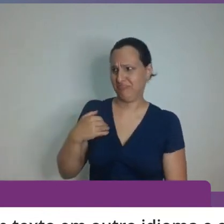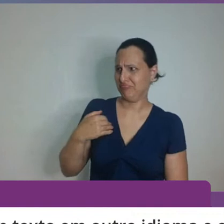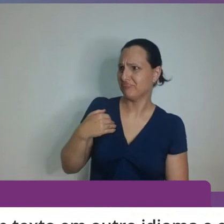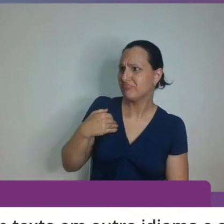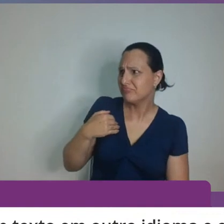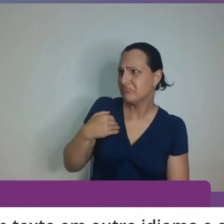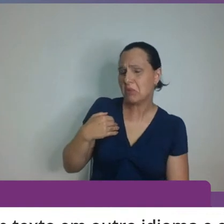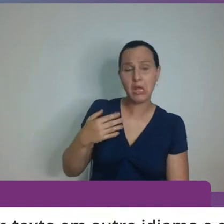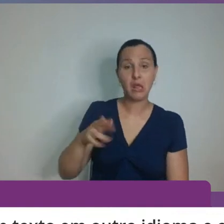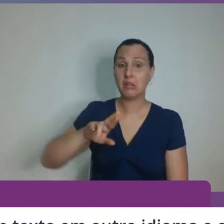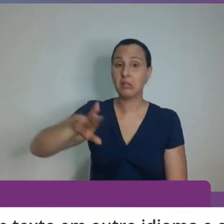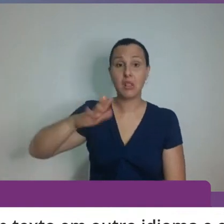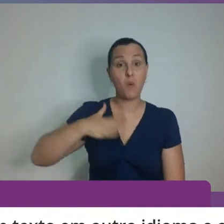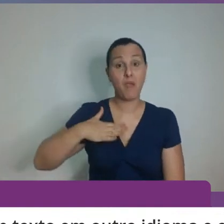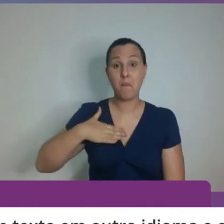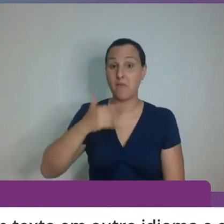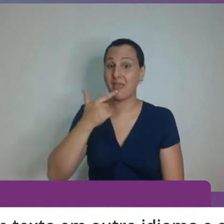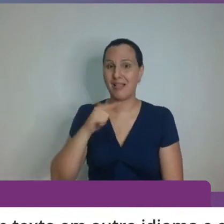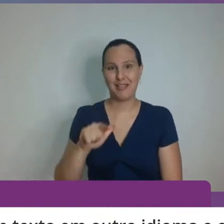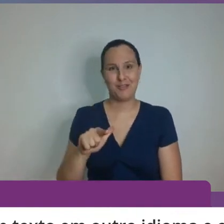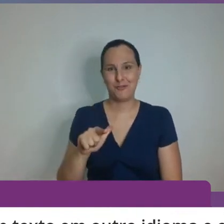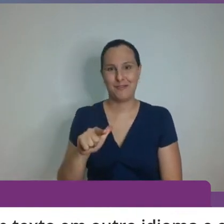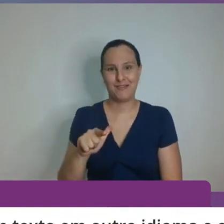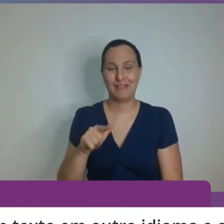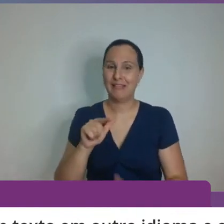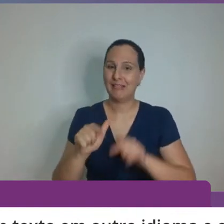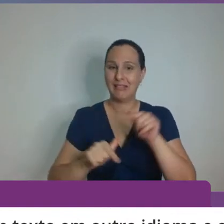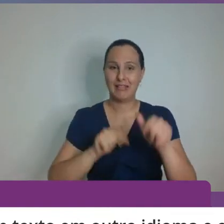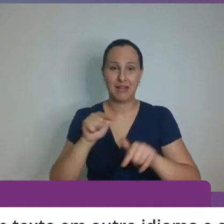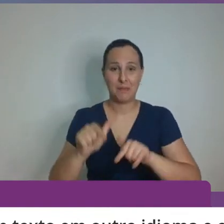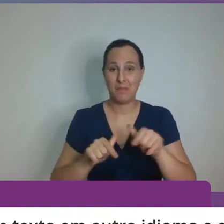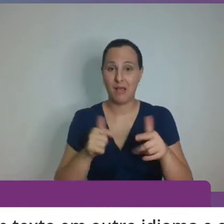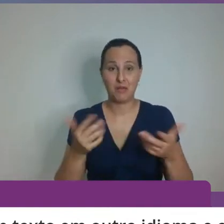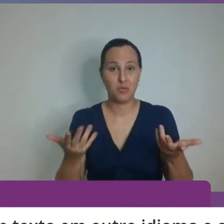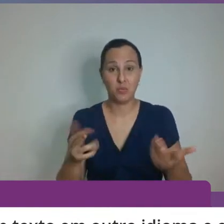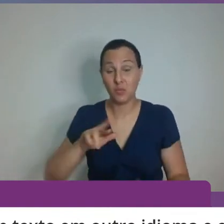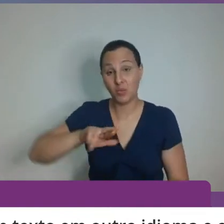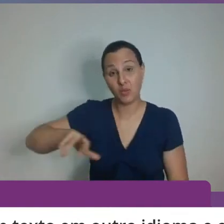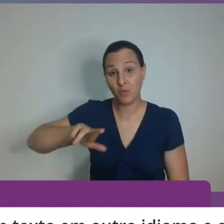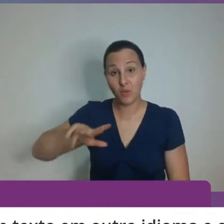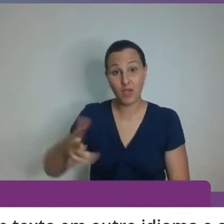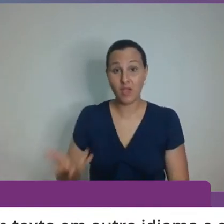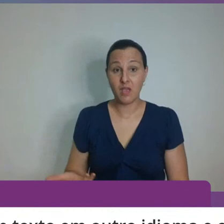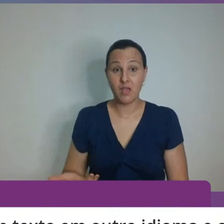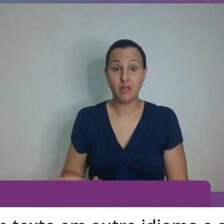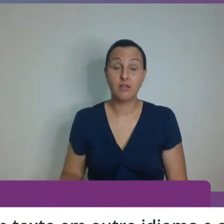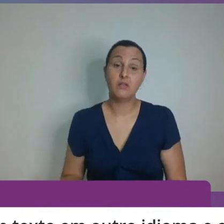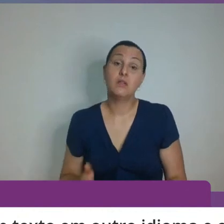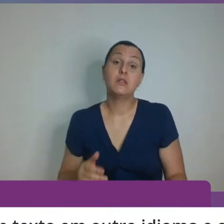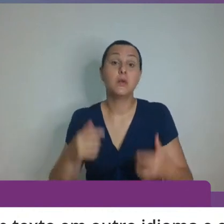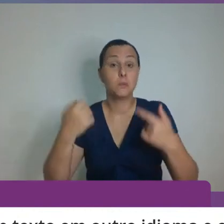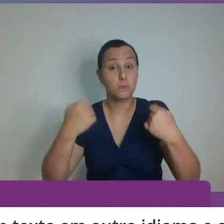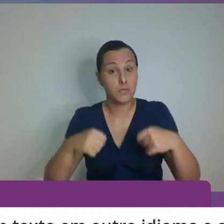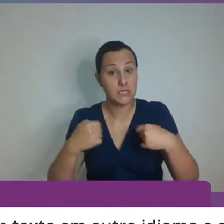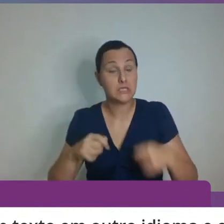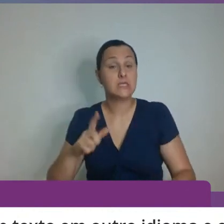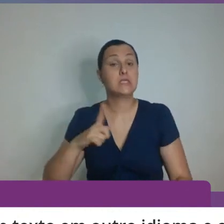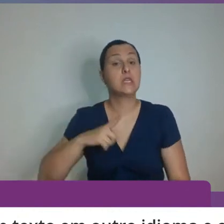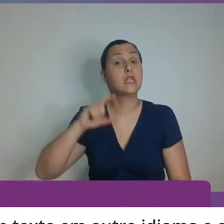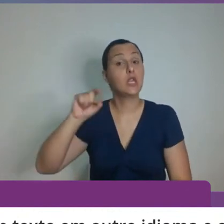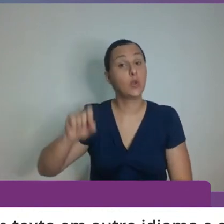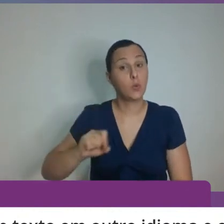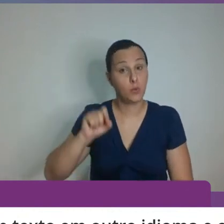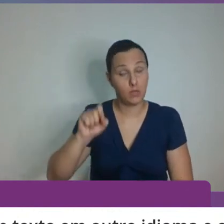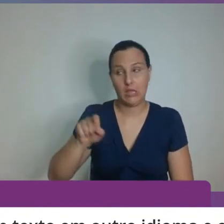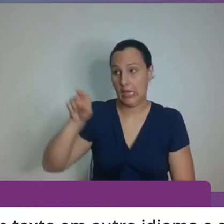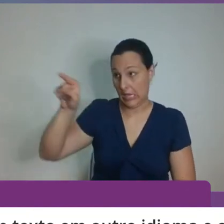interpretação relay. O que é interpretação relay? É quando um intérprete vai interpretar de árabe para português e